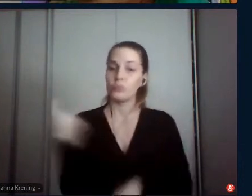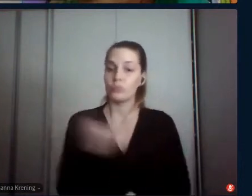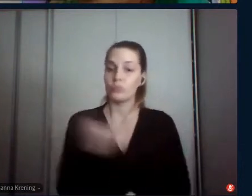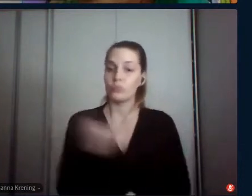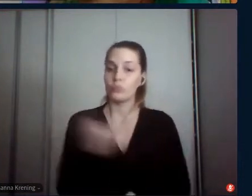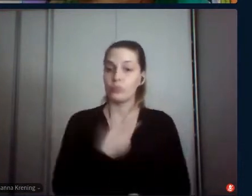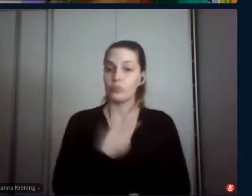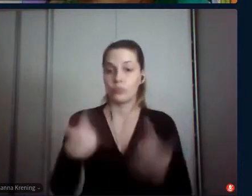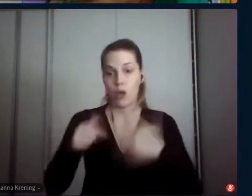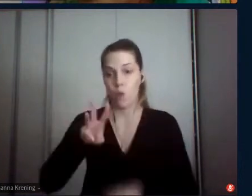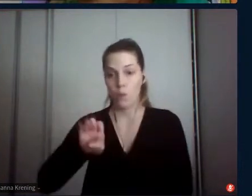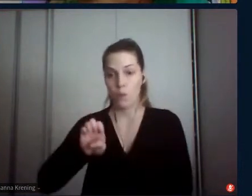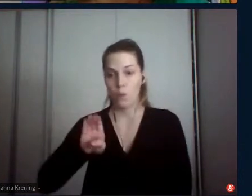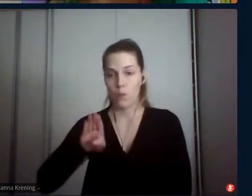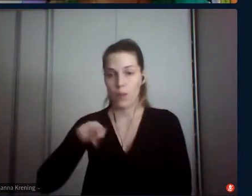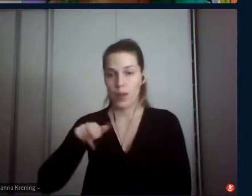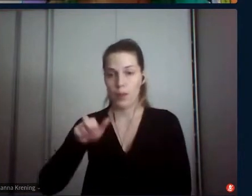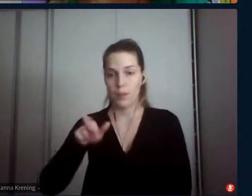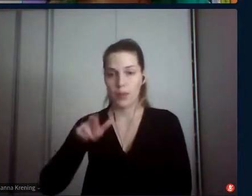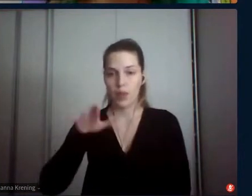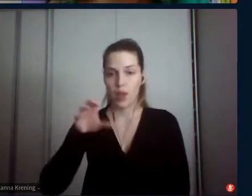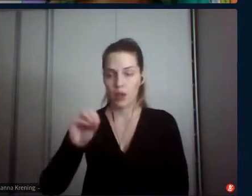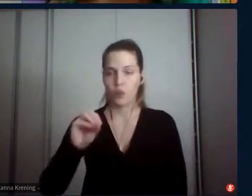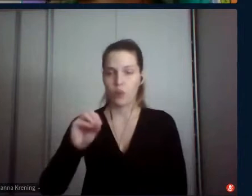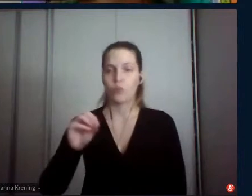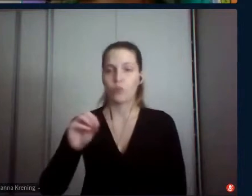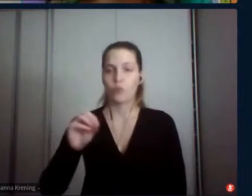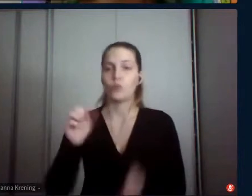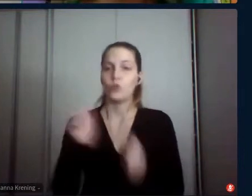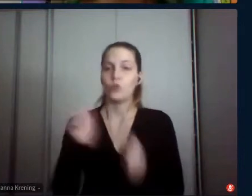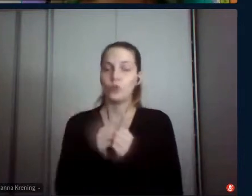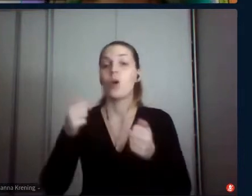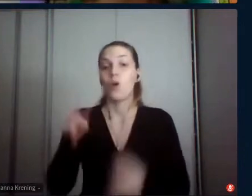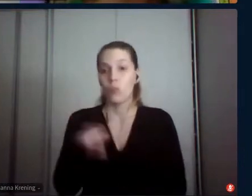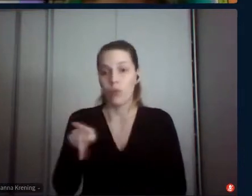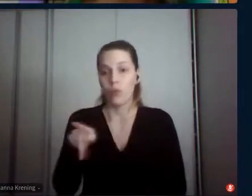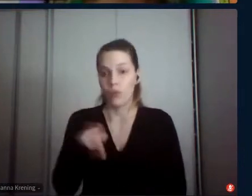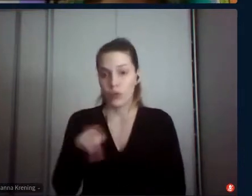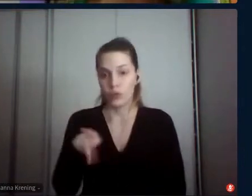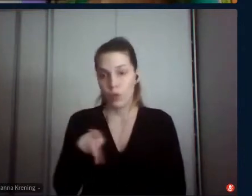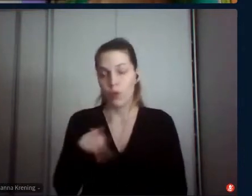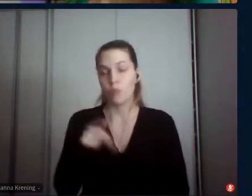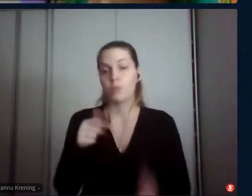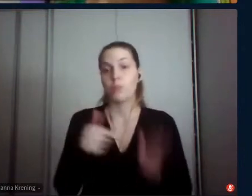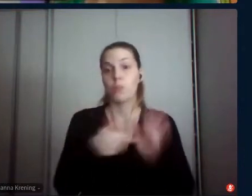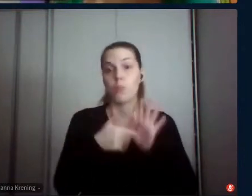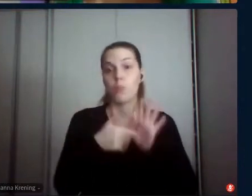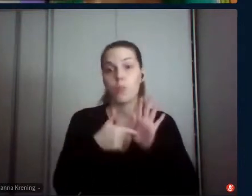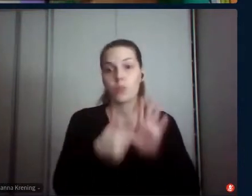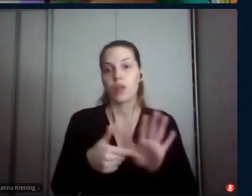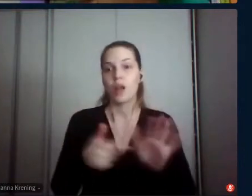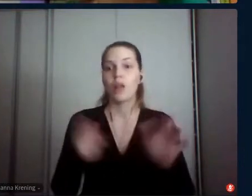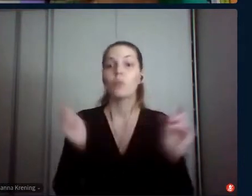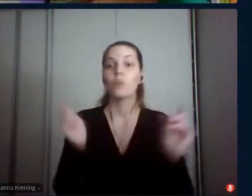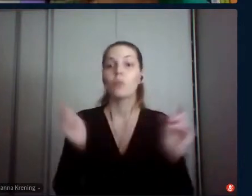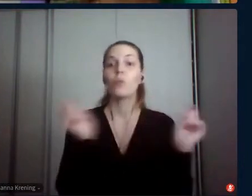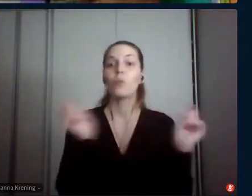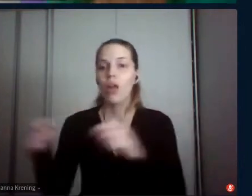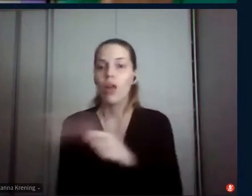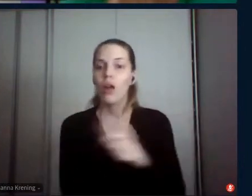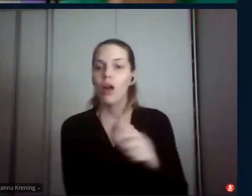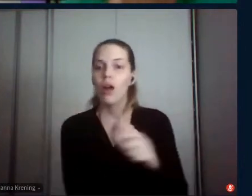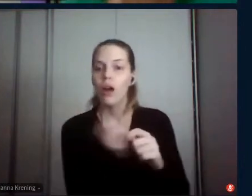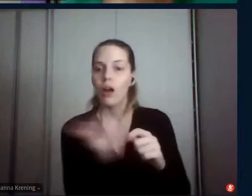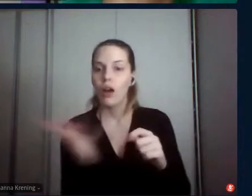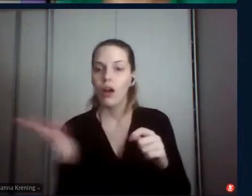muito no sentido de mostrar para eles as possibilidades que existem, né? Eu quero deixar claro que a definição de como vai